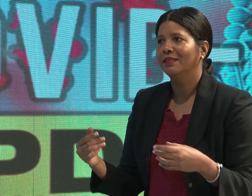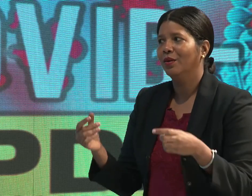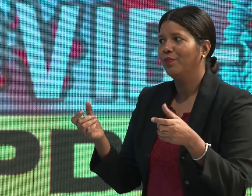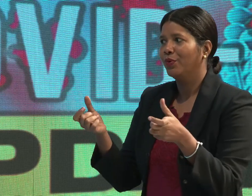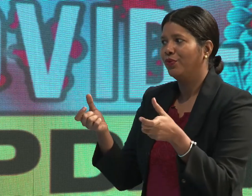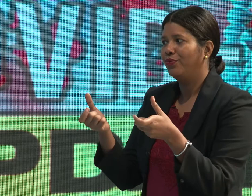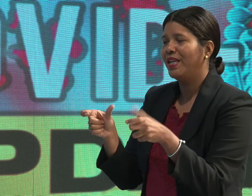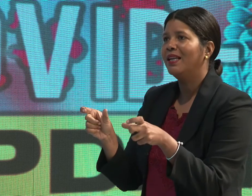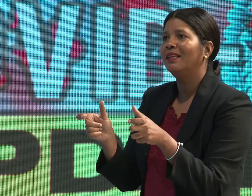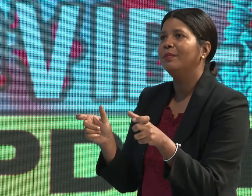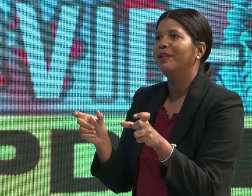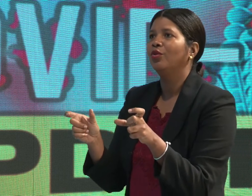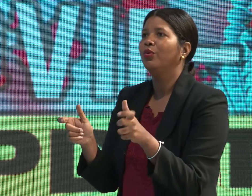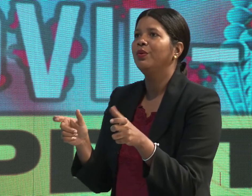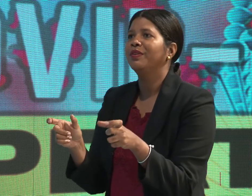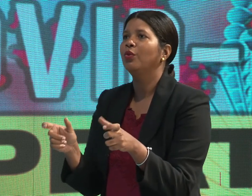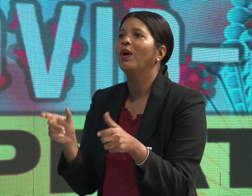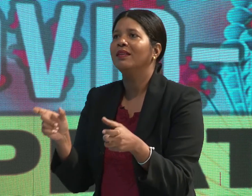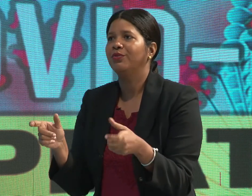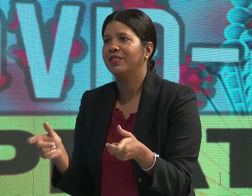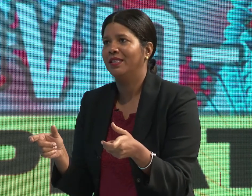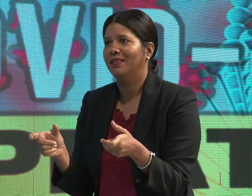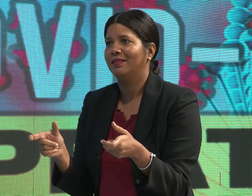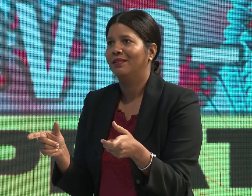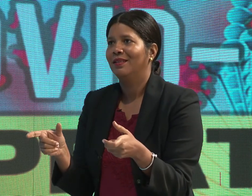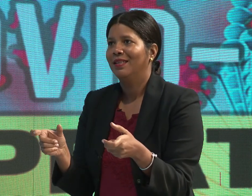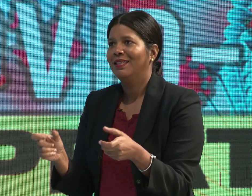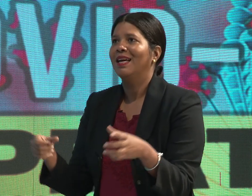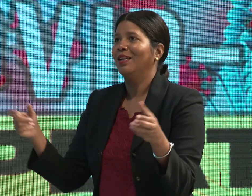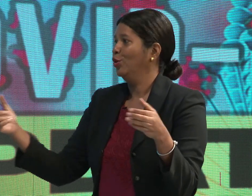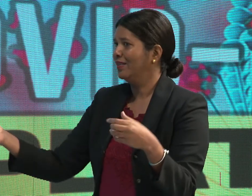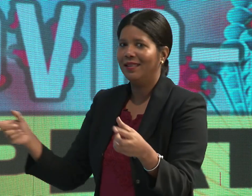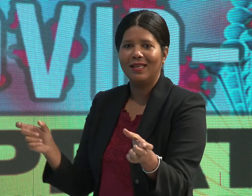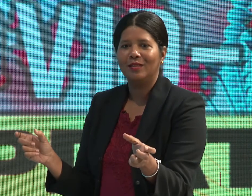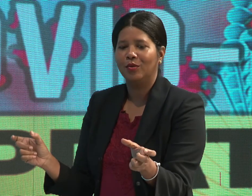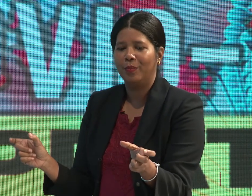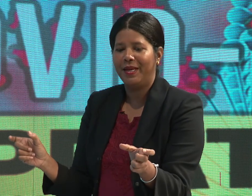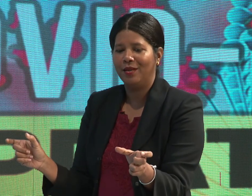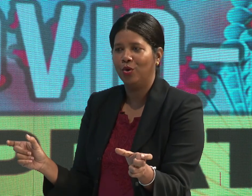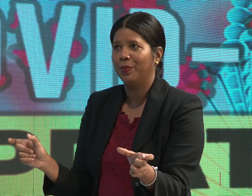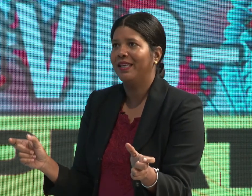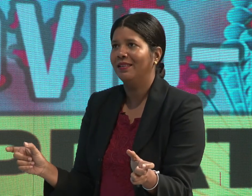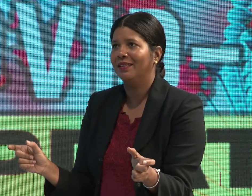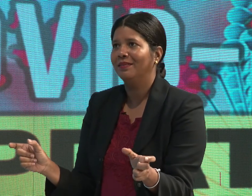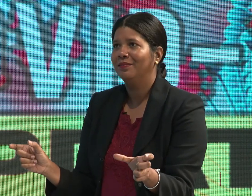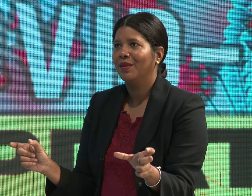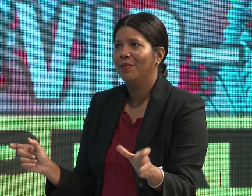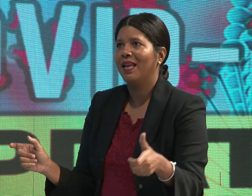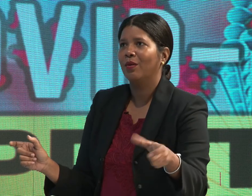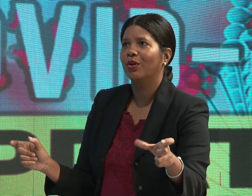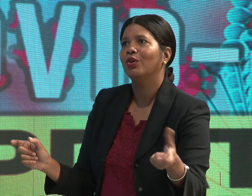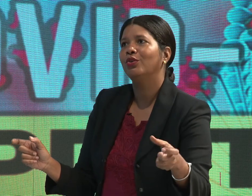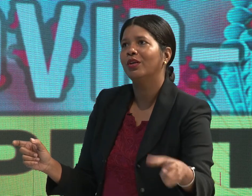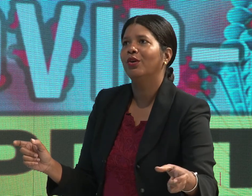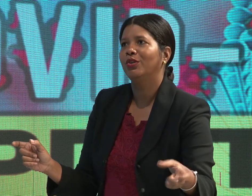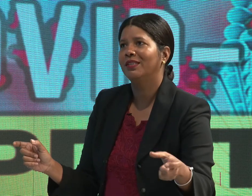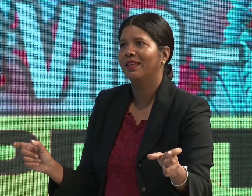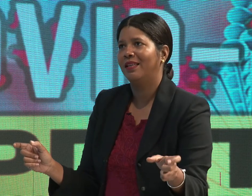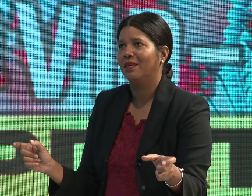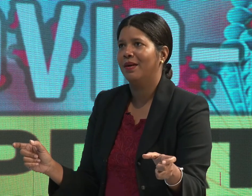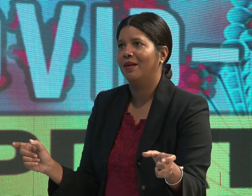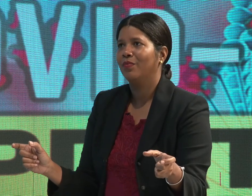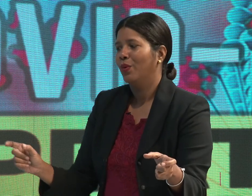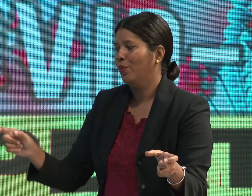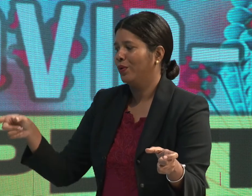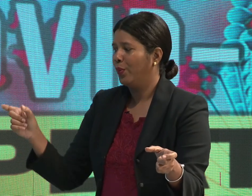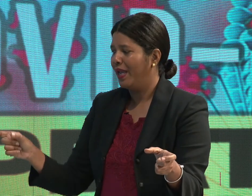omdat veelal de mensen ook niet wisten wat het verschil is. Ja, natuurlijk gaat het om beide groepen kinderen, maar er wordt toch nog een